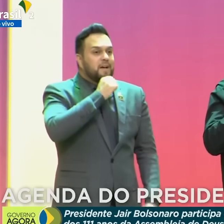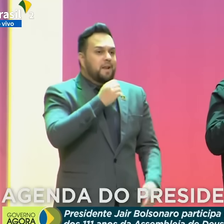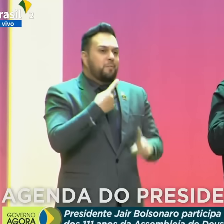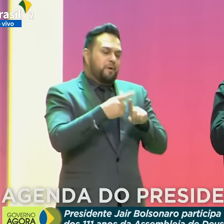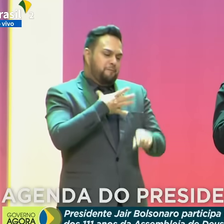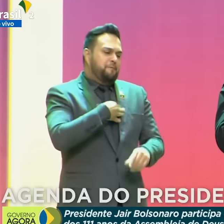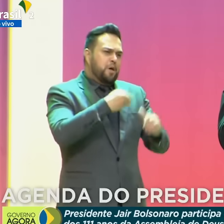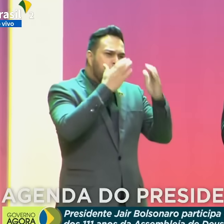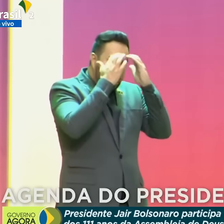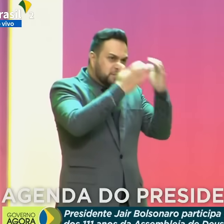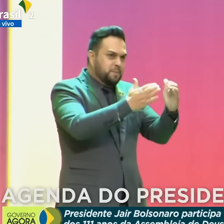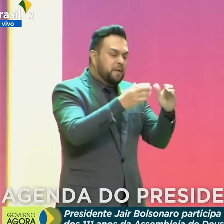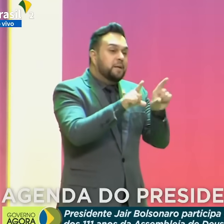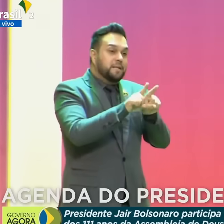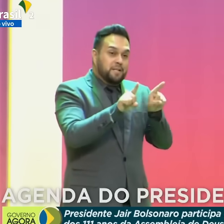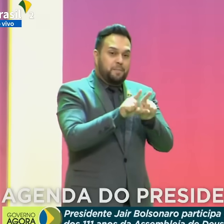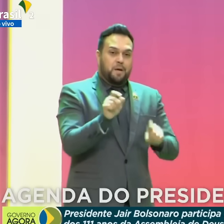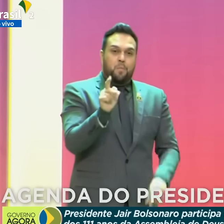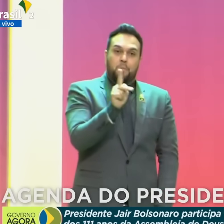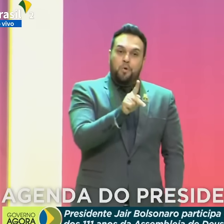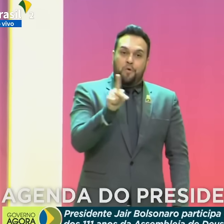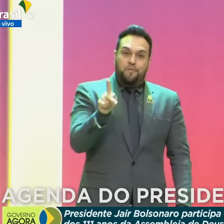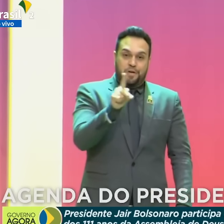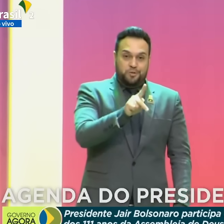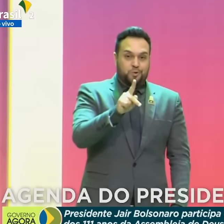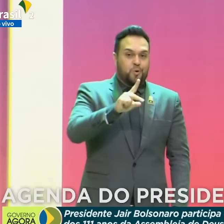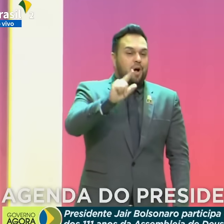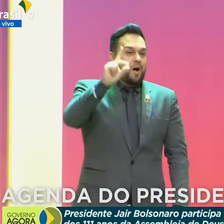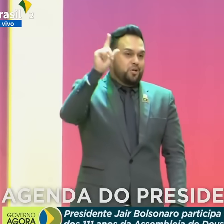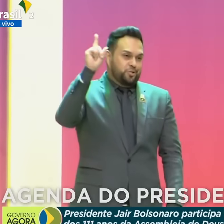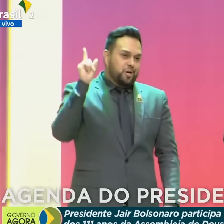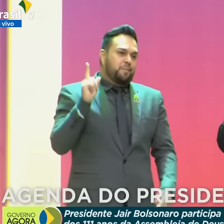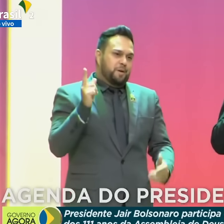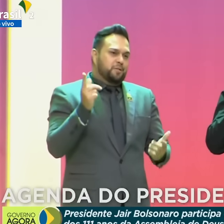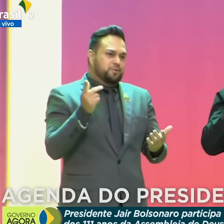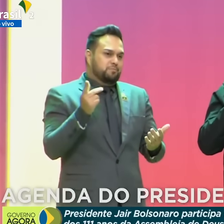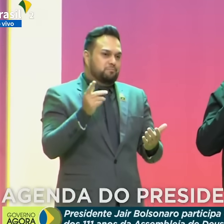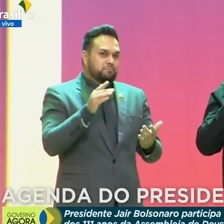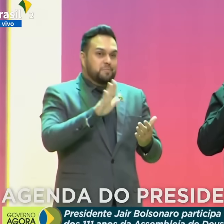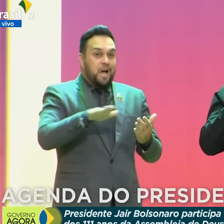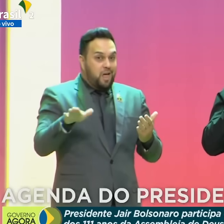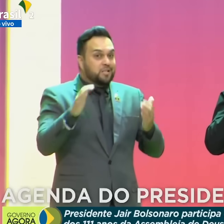também para com os professores da época, aquela época.